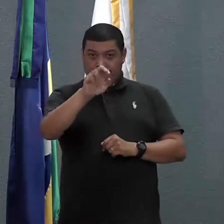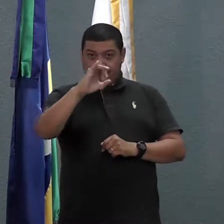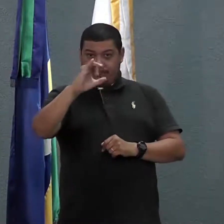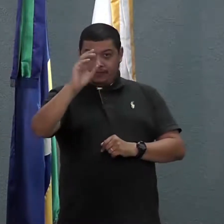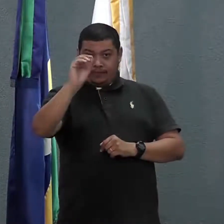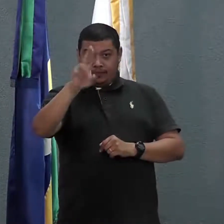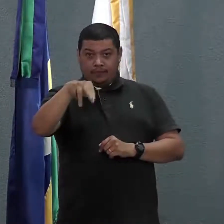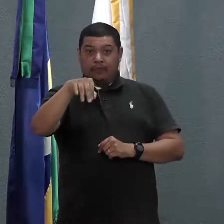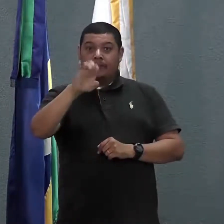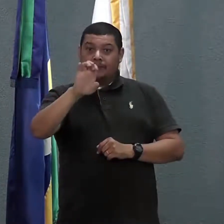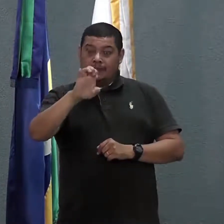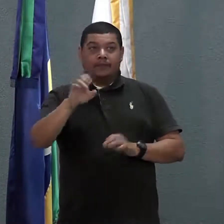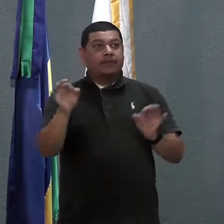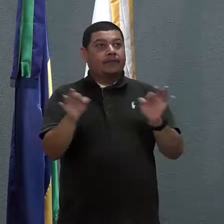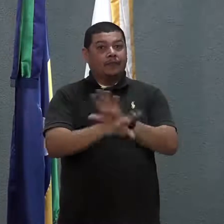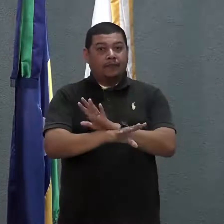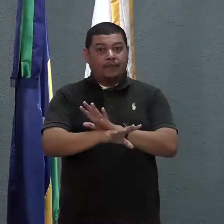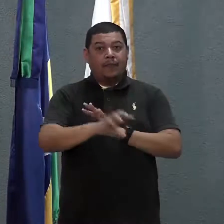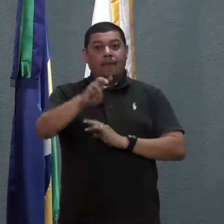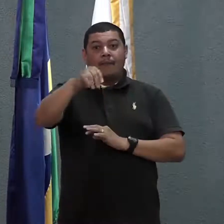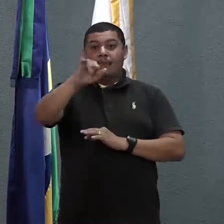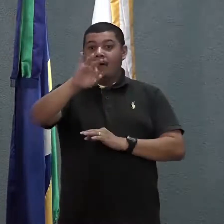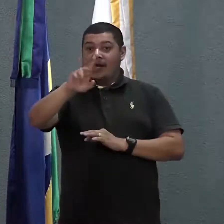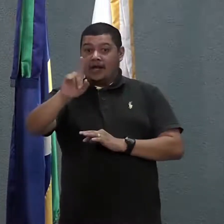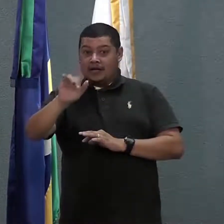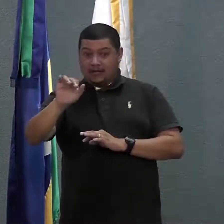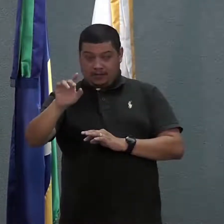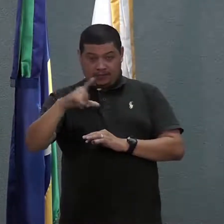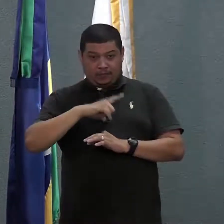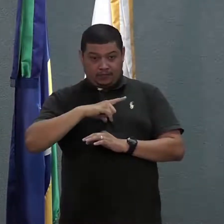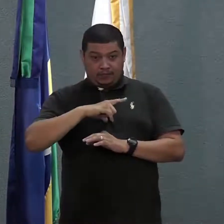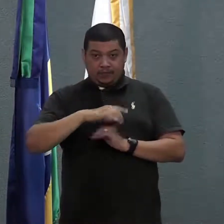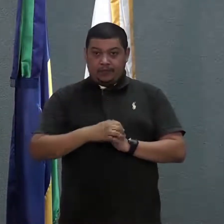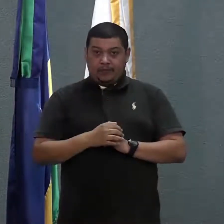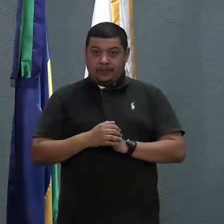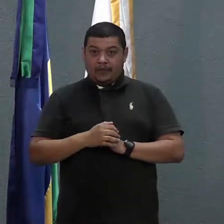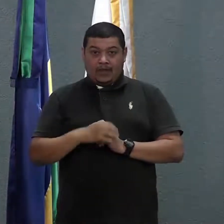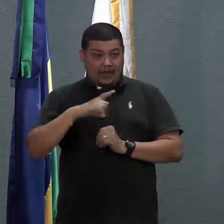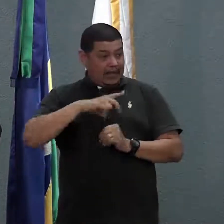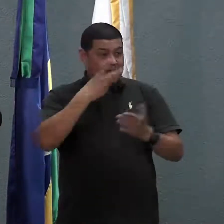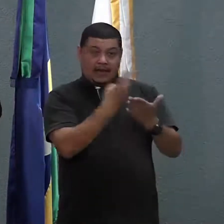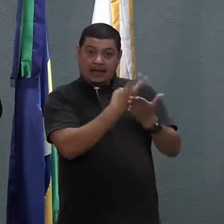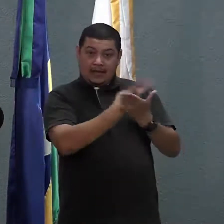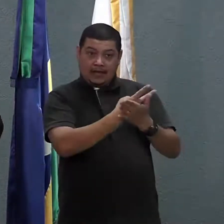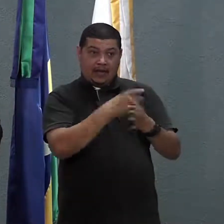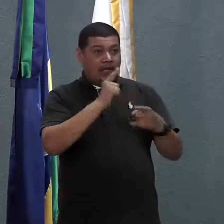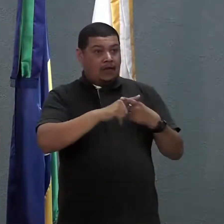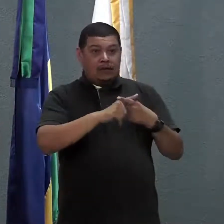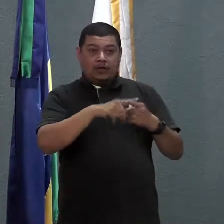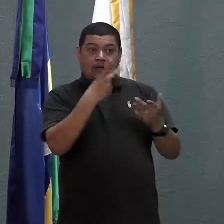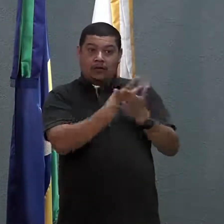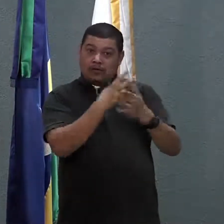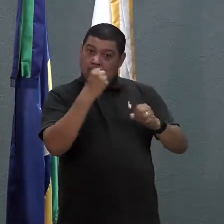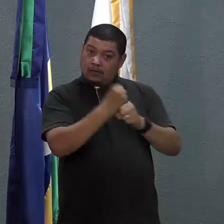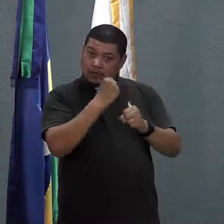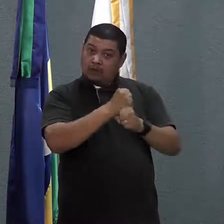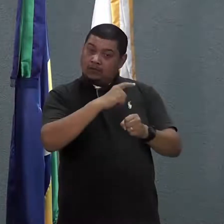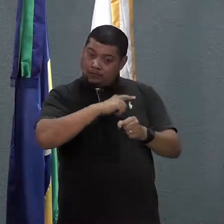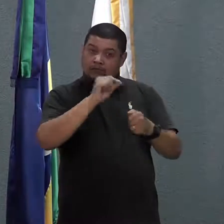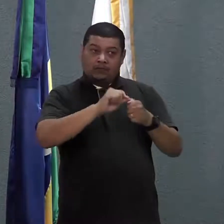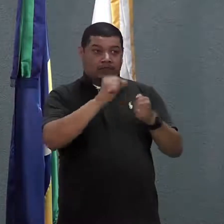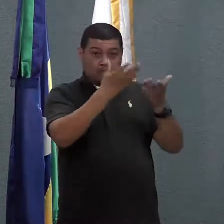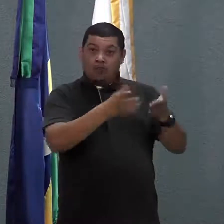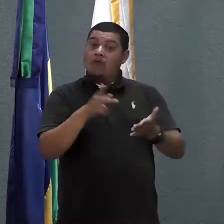pela prefeita Maria Simões, hora nenhuma elas estavam erradas em dizer que a obra estava sendo feita, e estava